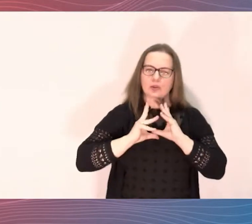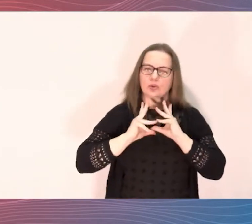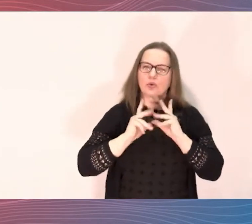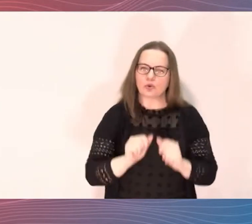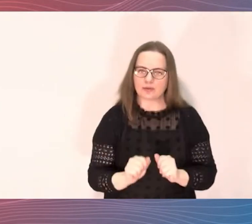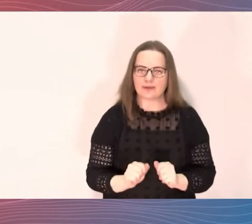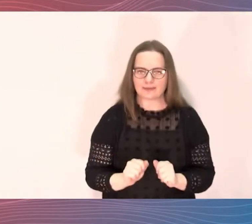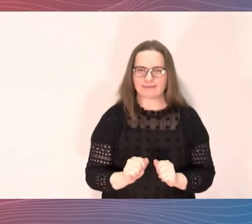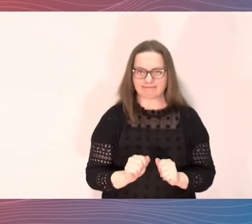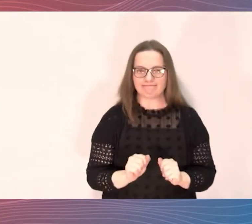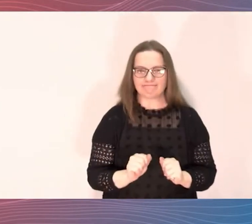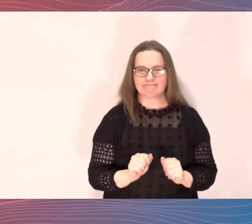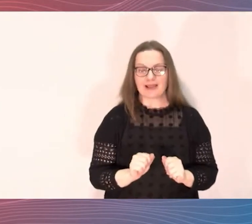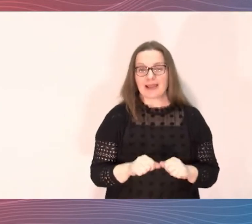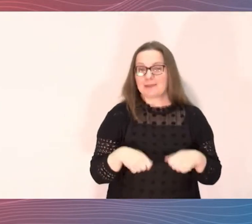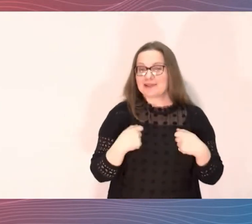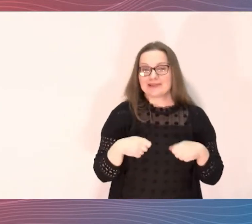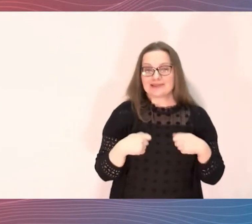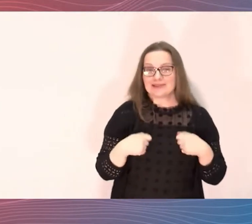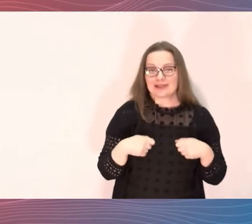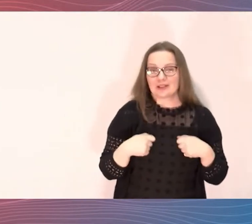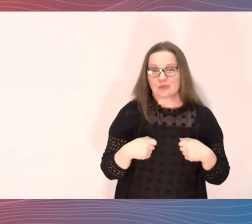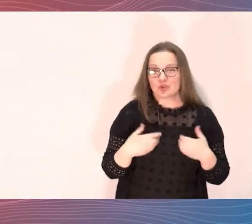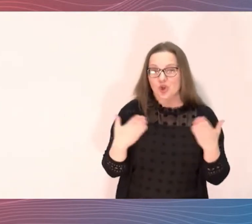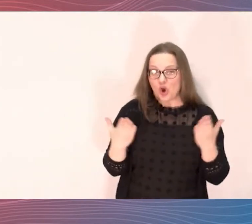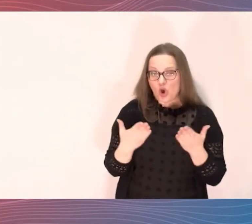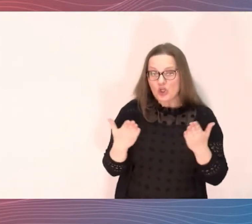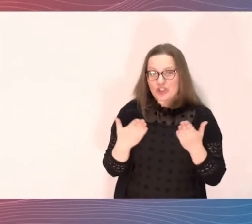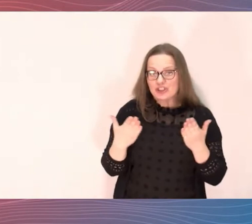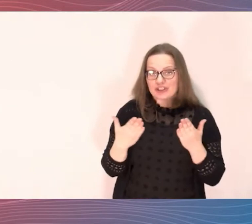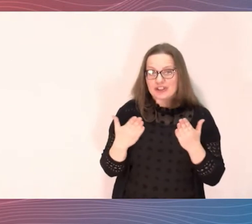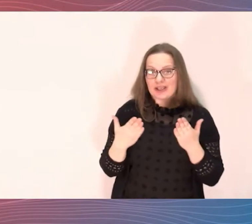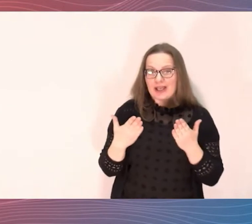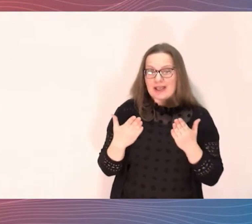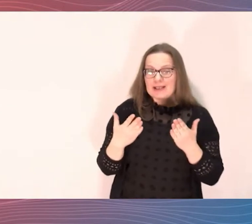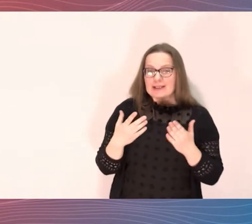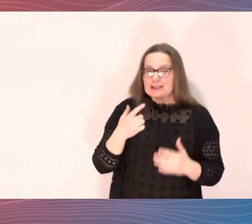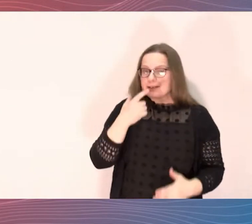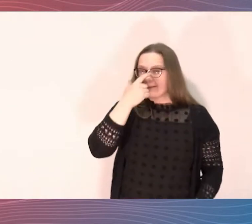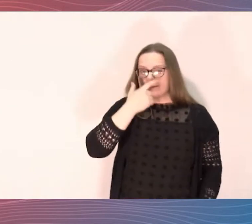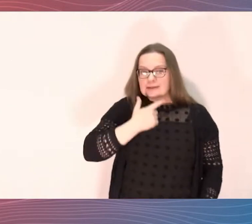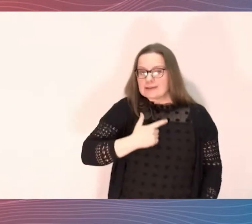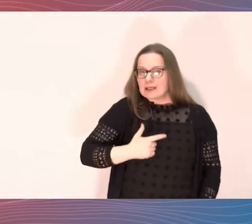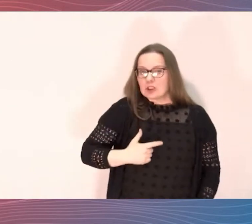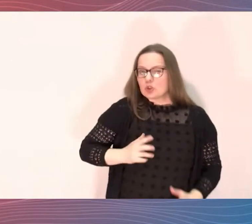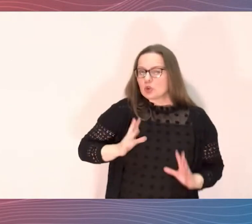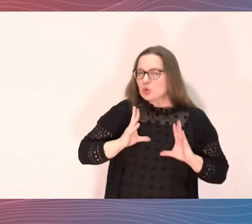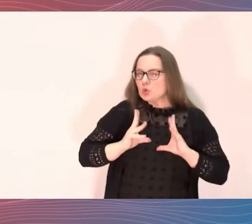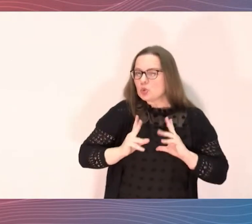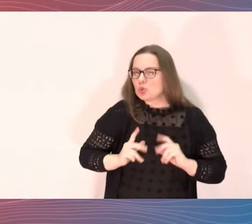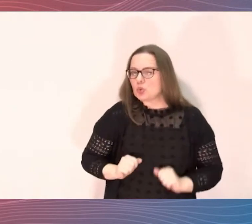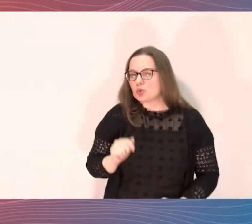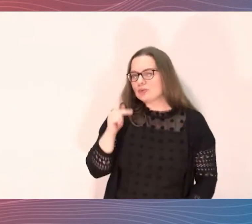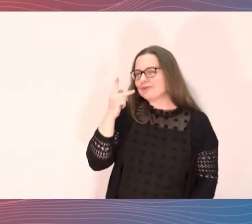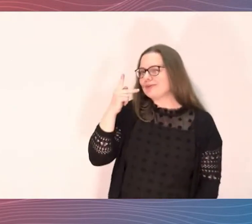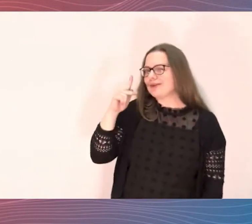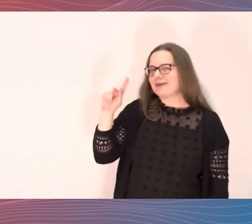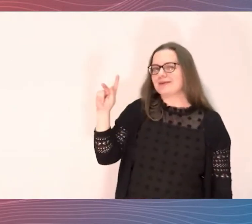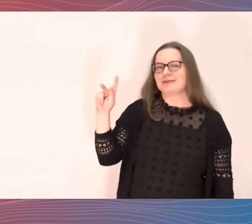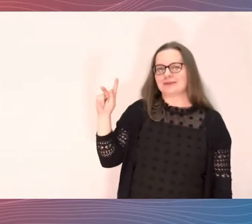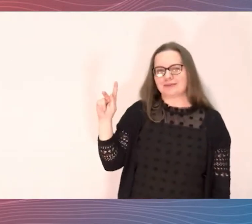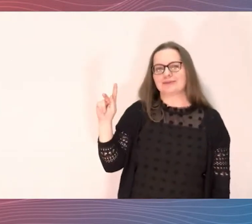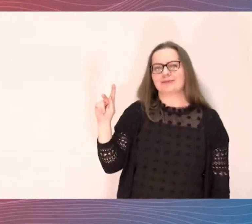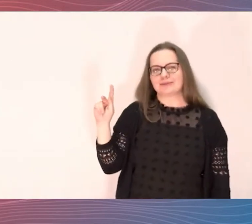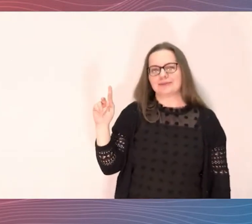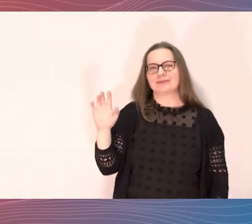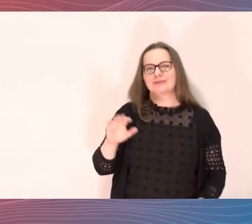herança, a sua propriedade e possessão pela eternidade. E ao mesmo tempo,